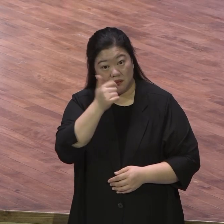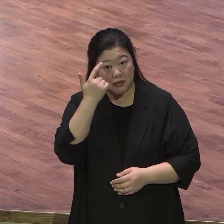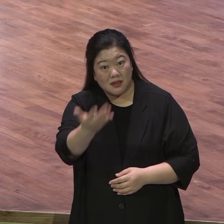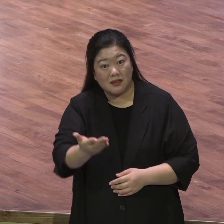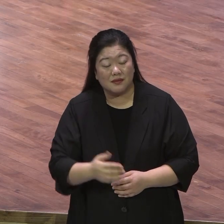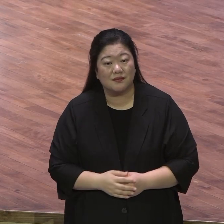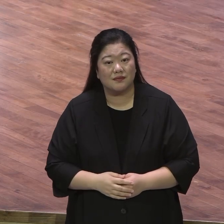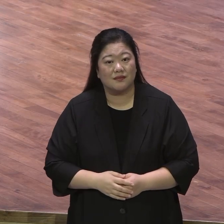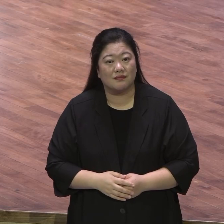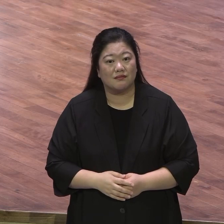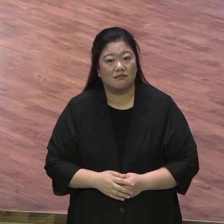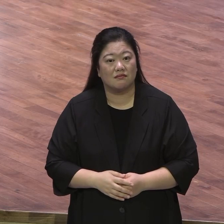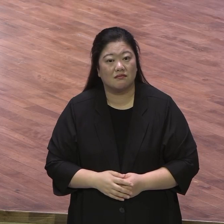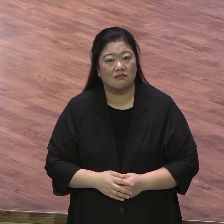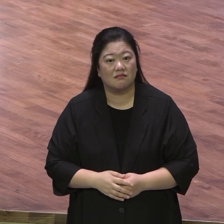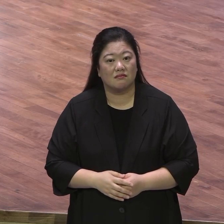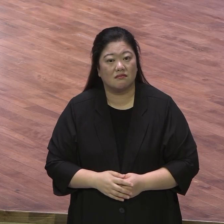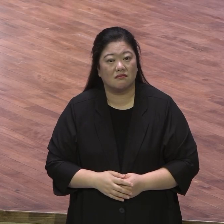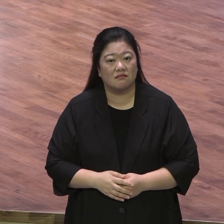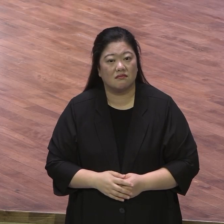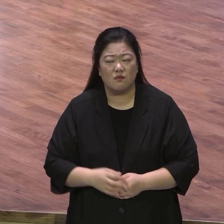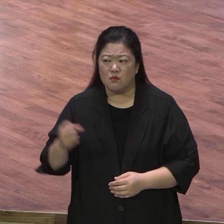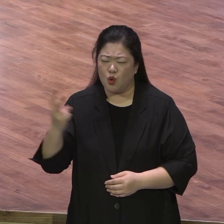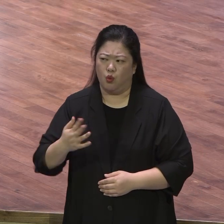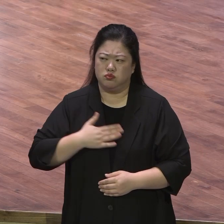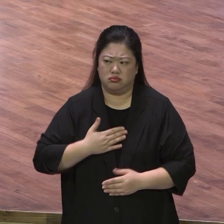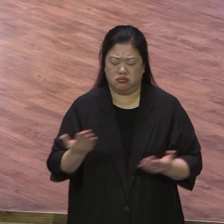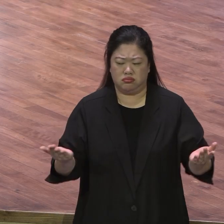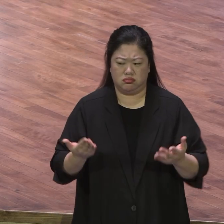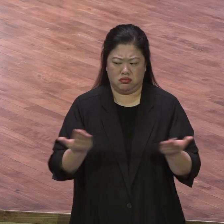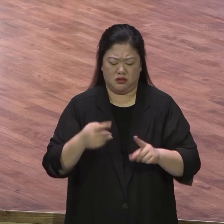왜 나는 교회가 안 알아주냐 나를